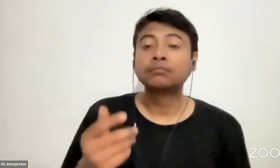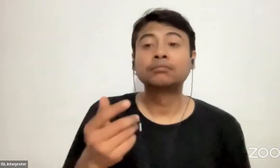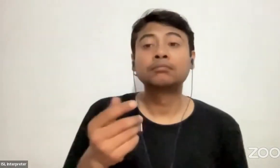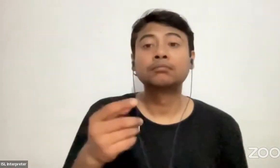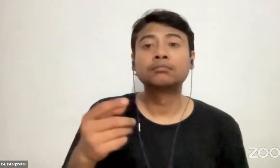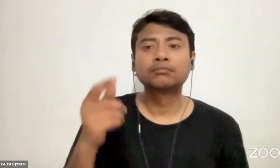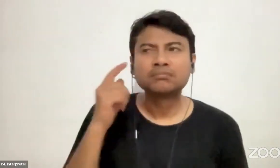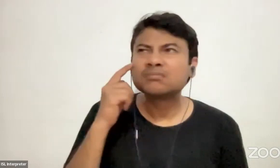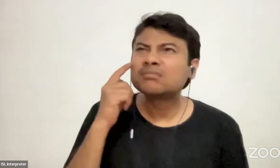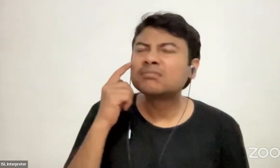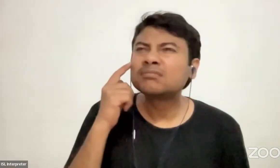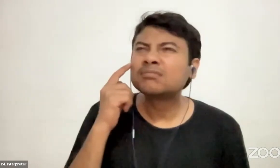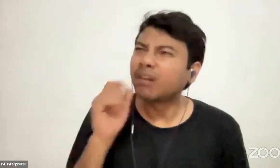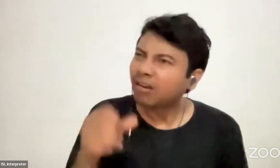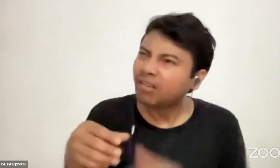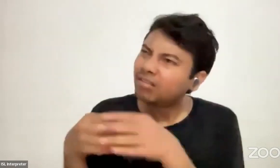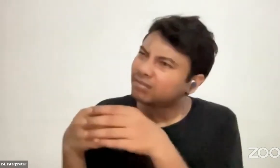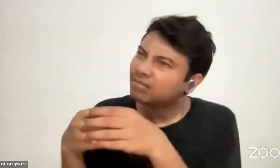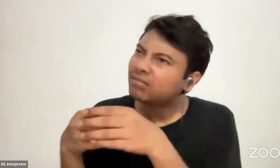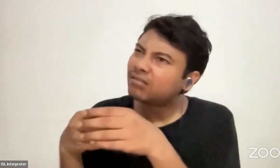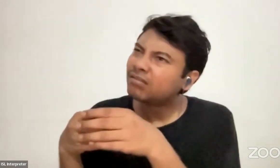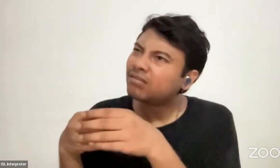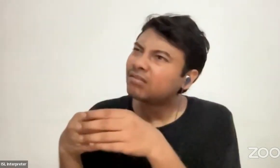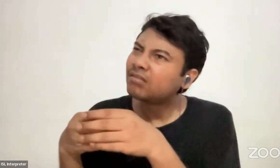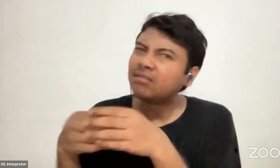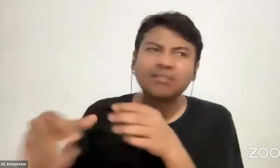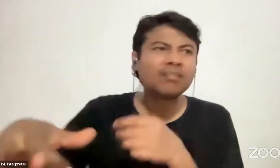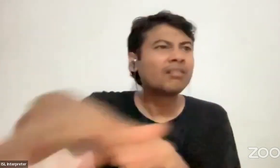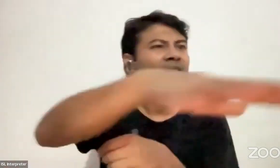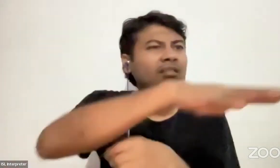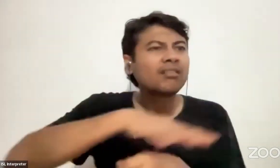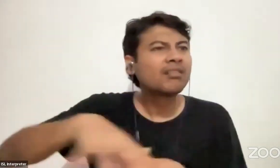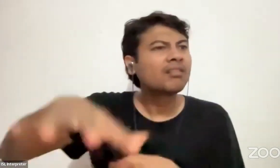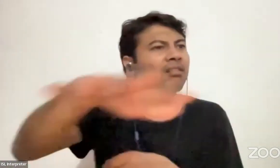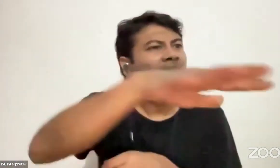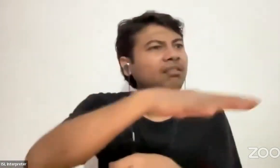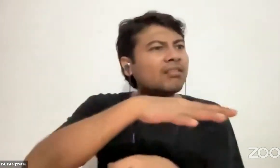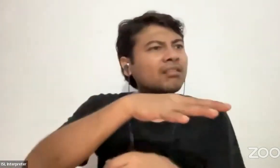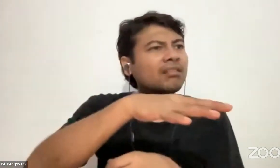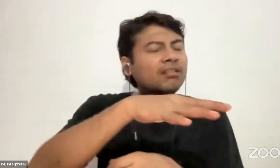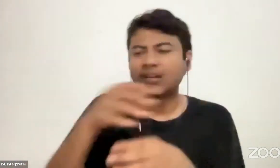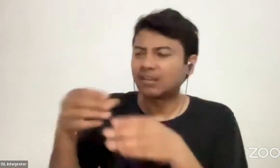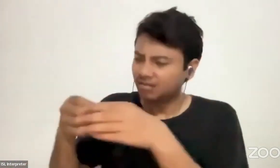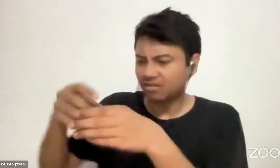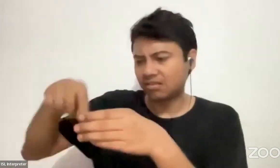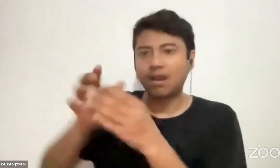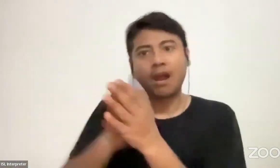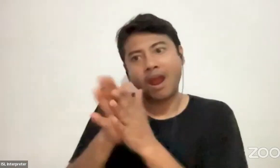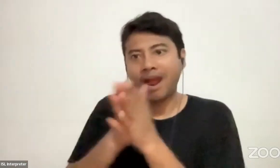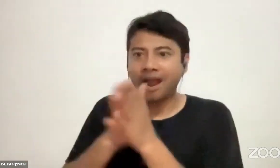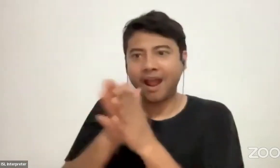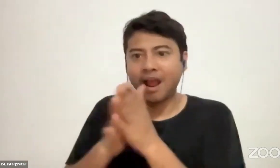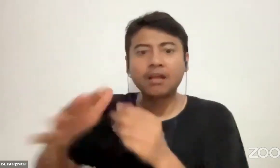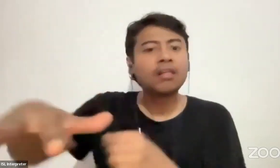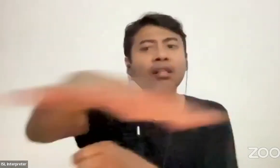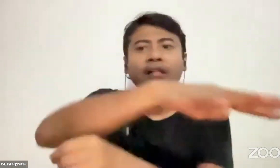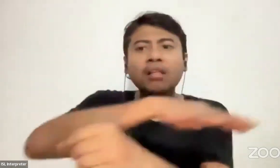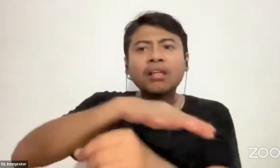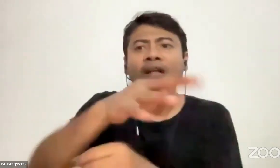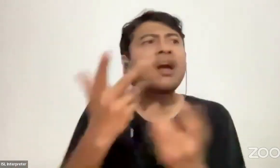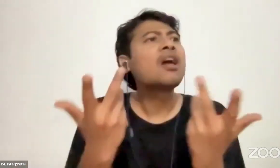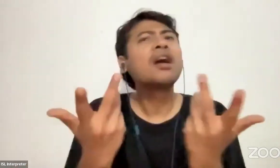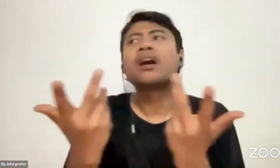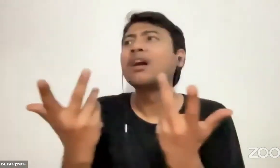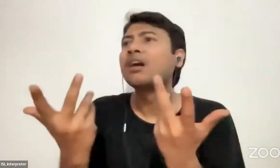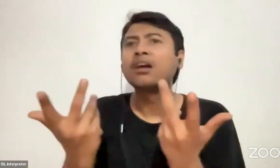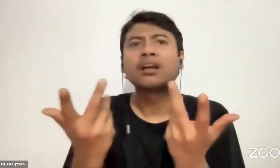की शरण में नहीं आते हैं, इतना ज्ञान लेने का प्रयास करते हैं, जाते कहाँ हैं, कहीं चले भी तो जाते होंगे। तो